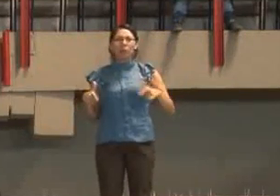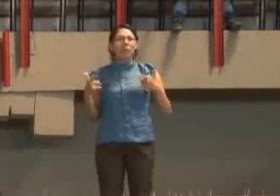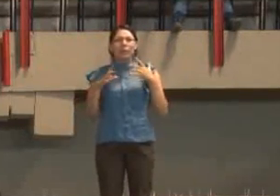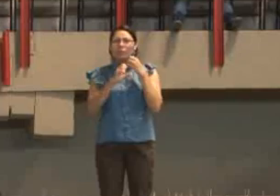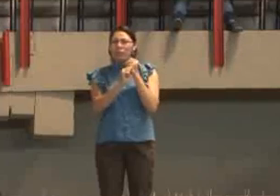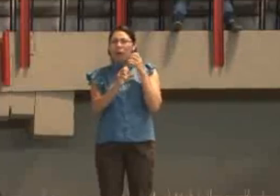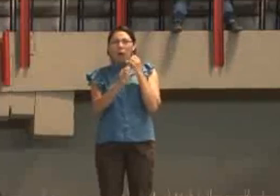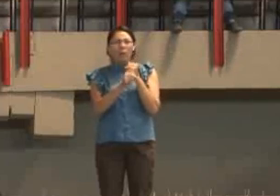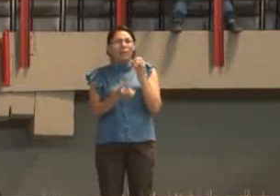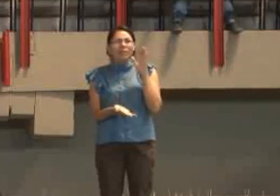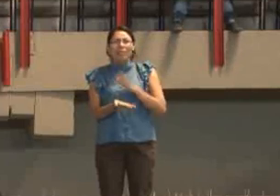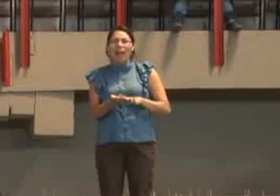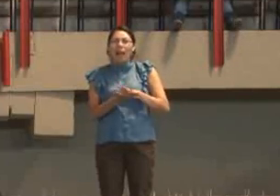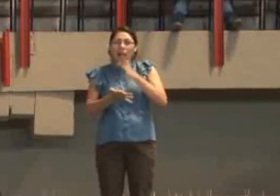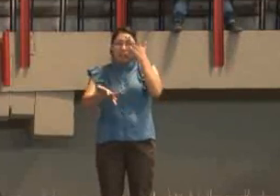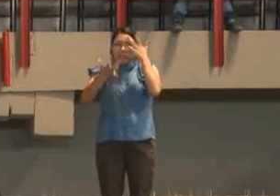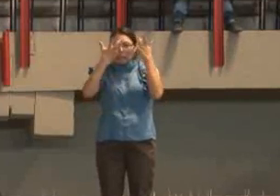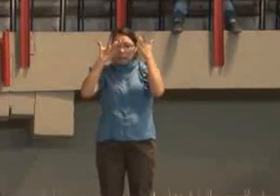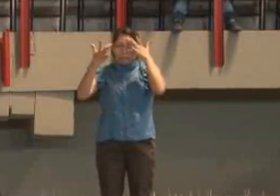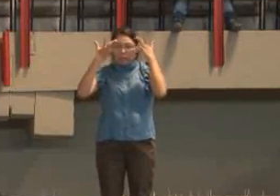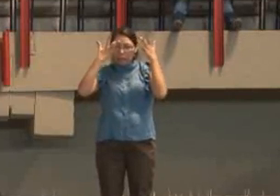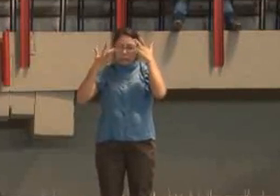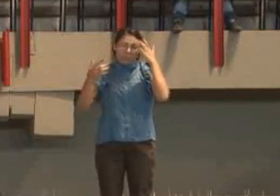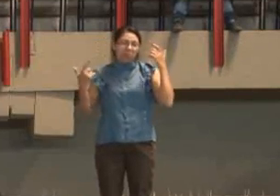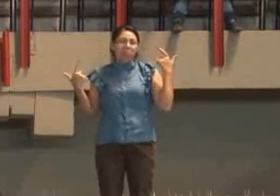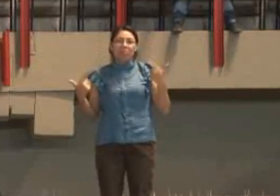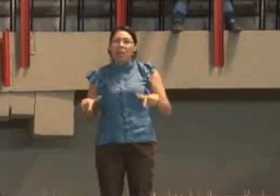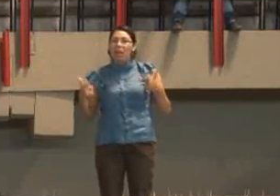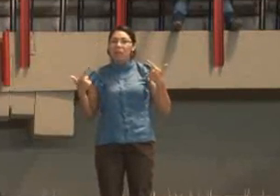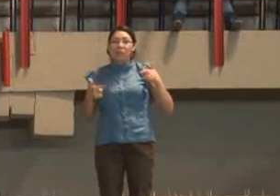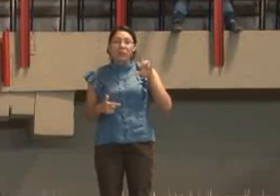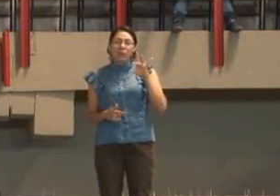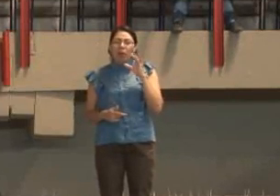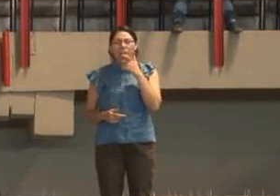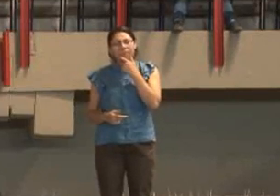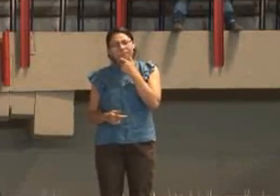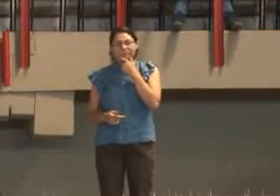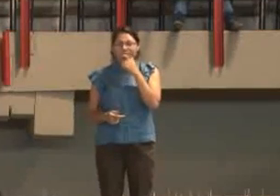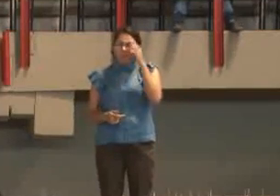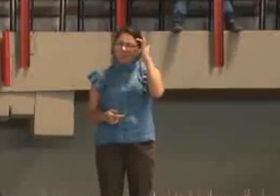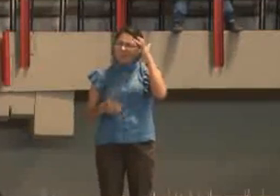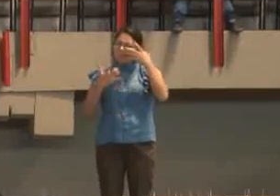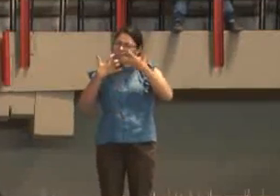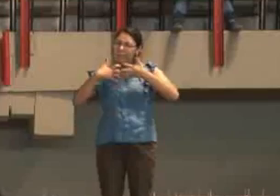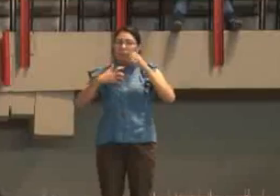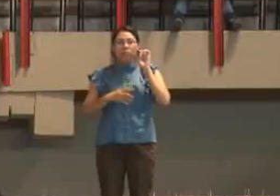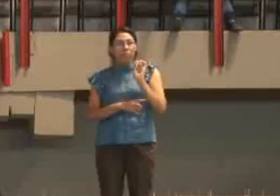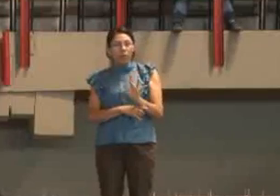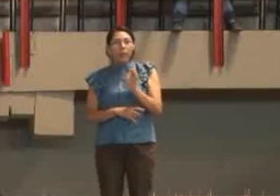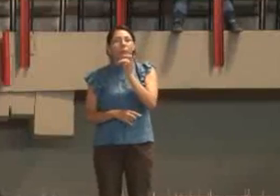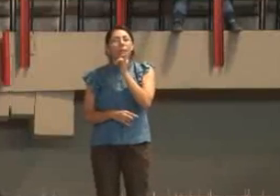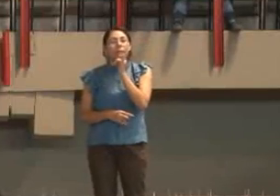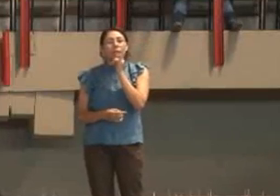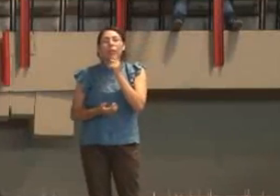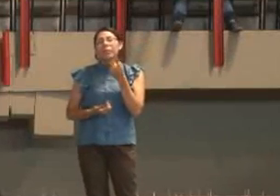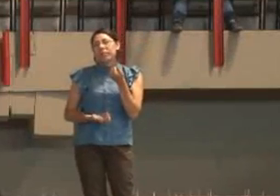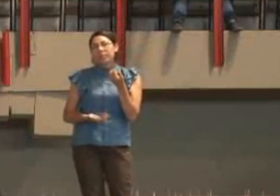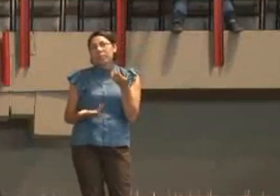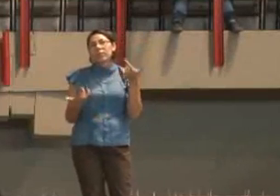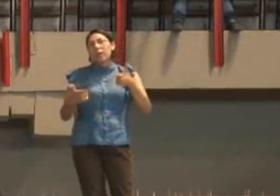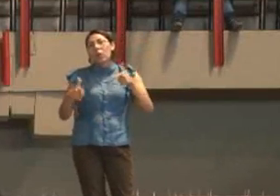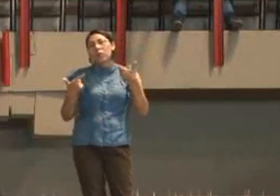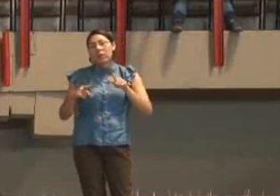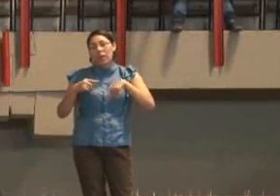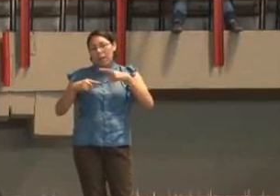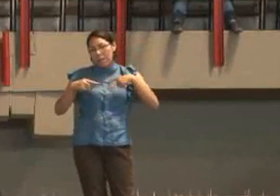nenhuma. A gente não precisa decorar a fórmula. É muito mais, como eu falei para vocês, uma questão de bom senso. Eu vou mostrar para vocês um exemplo que não está na